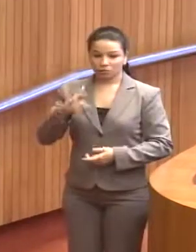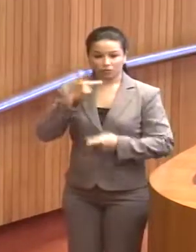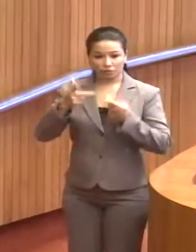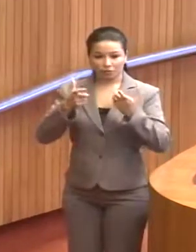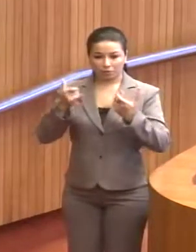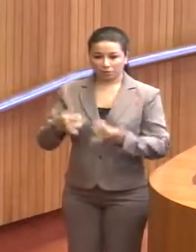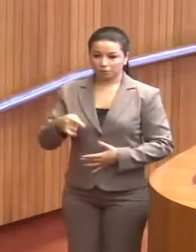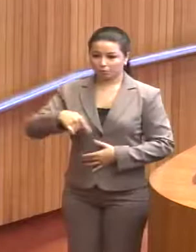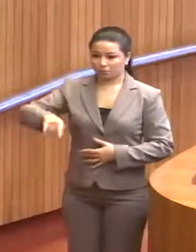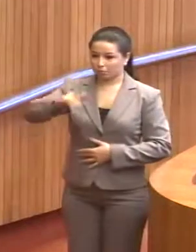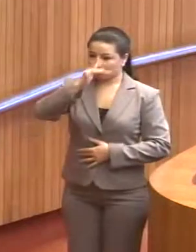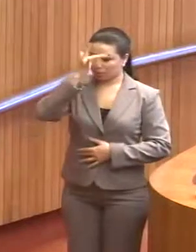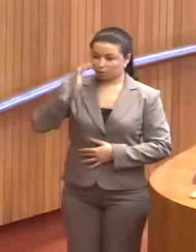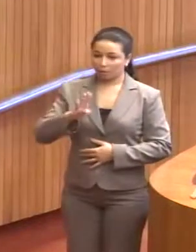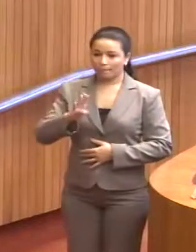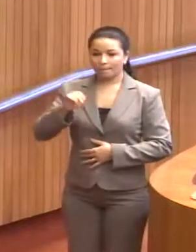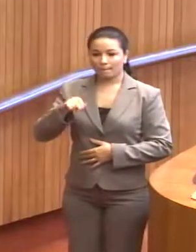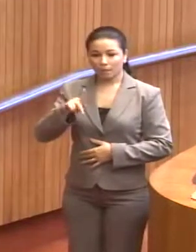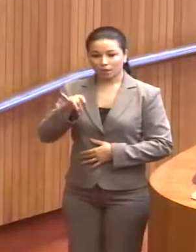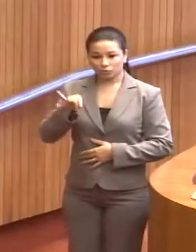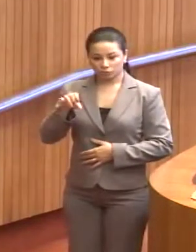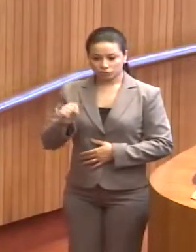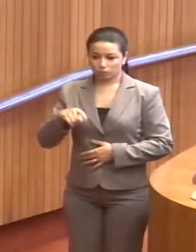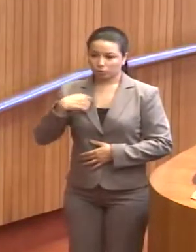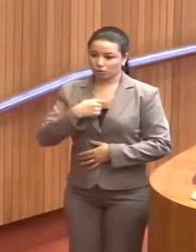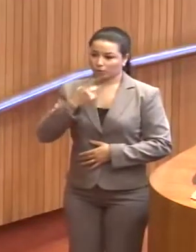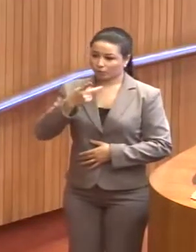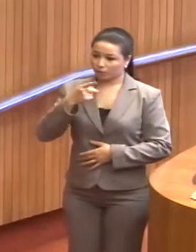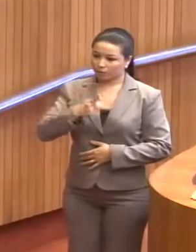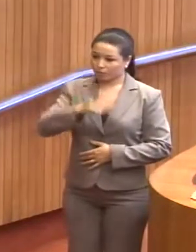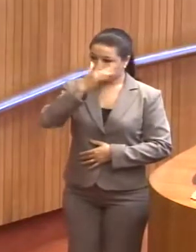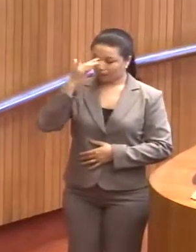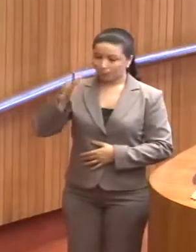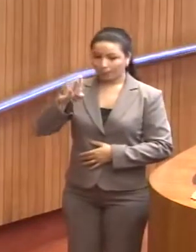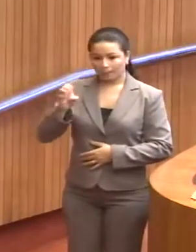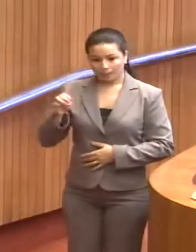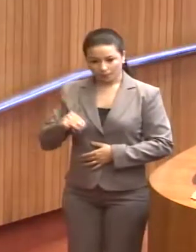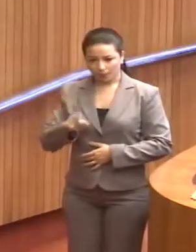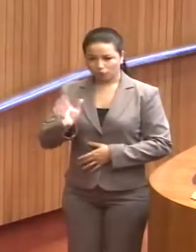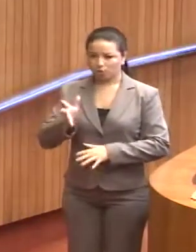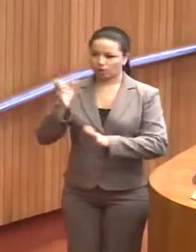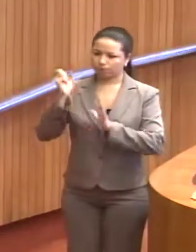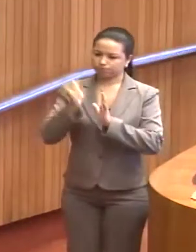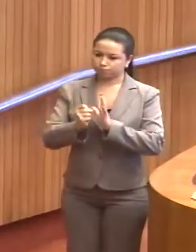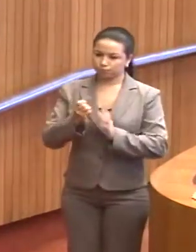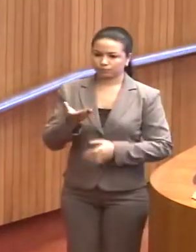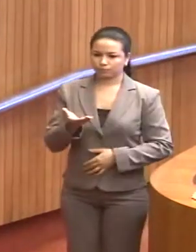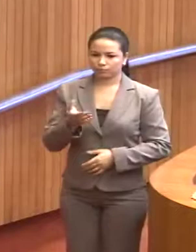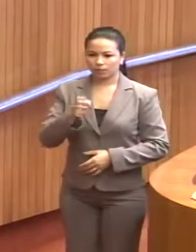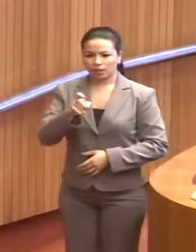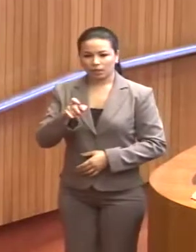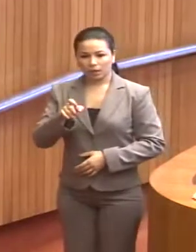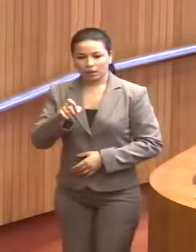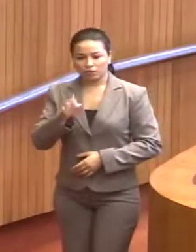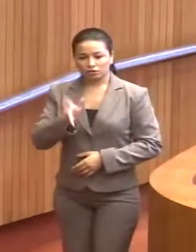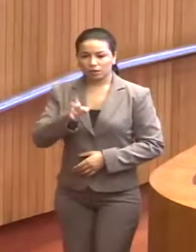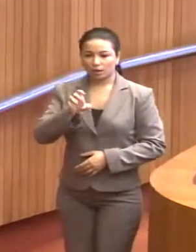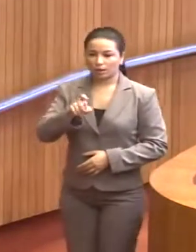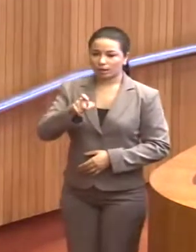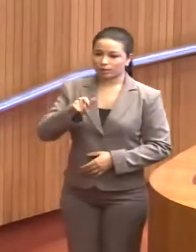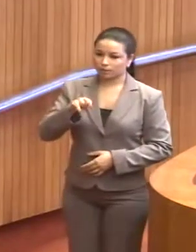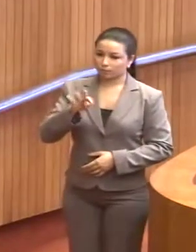falando de bandidos. Pessoas de bem que foram mortas,